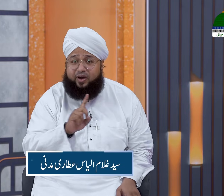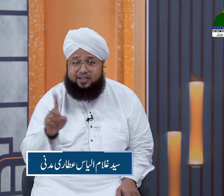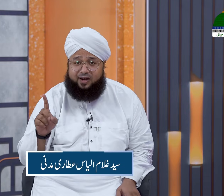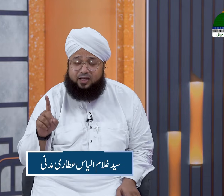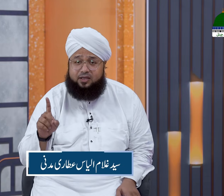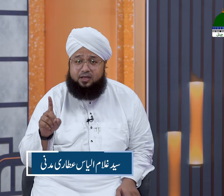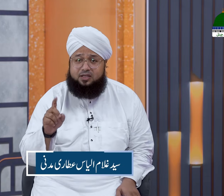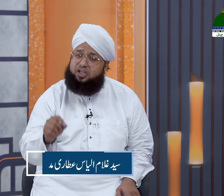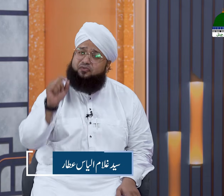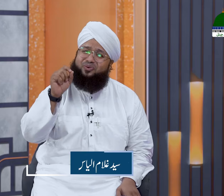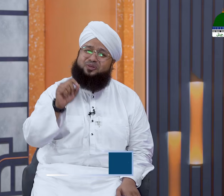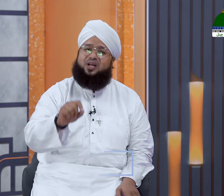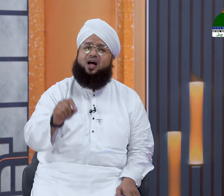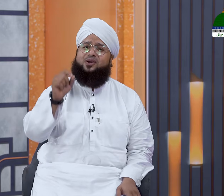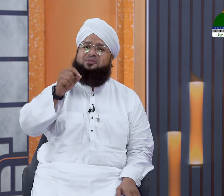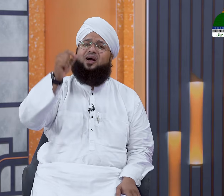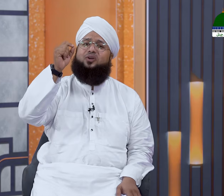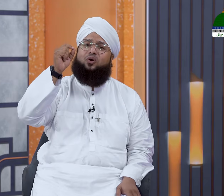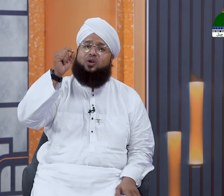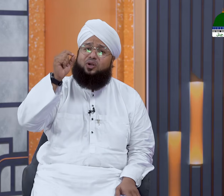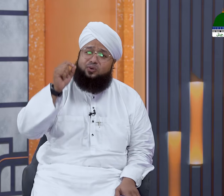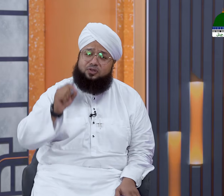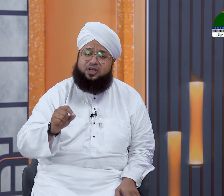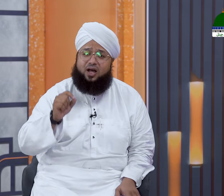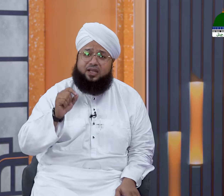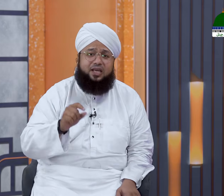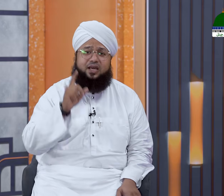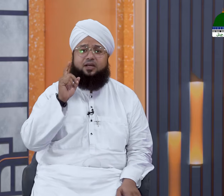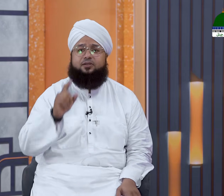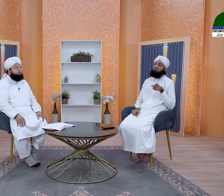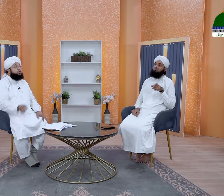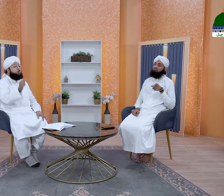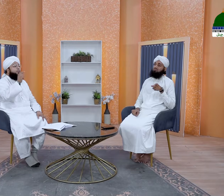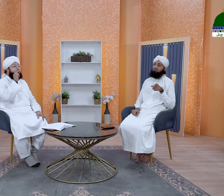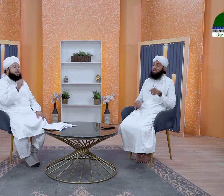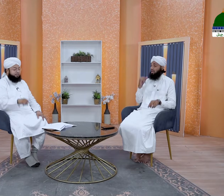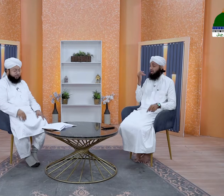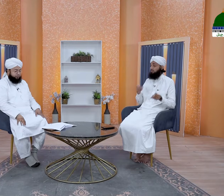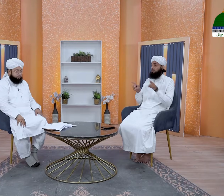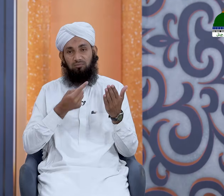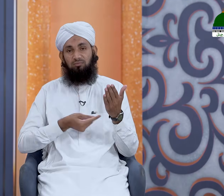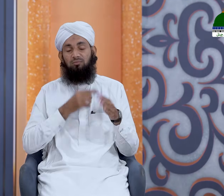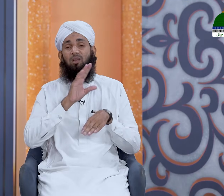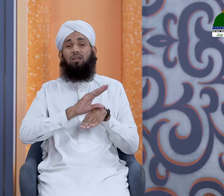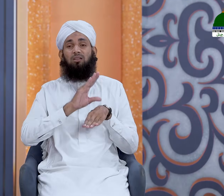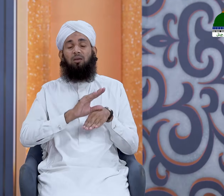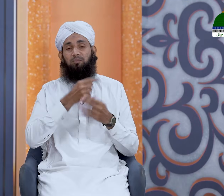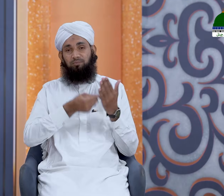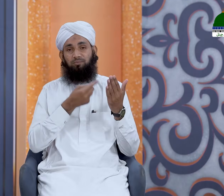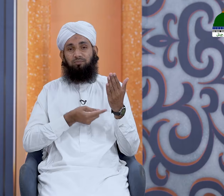فائدہ نہیں. صرف نقصان نقصان اور نقصان ہی ہے. بری صحبت میں نہ بیٹھیں. روح المعانی میں ہے،